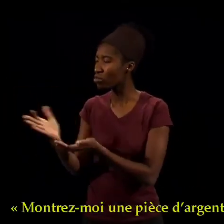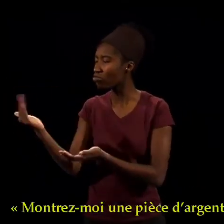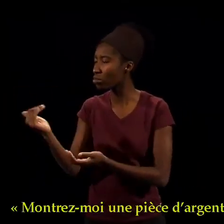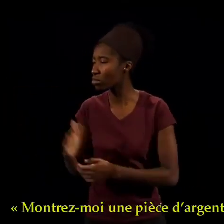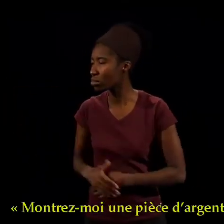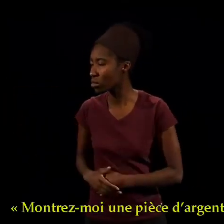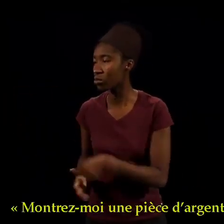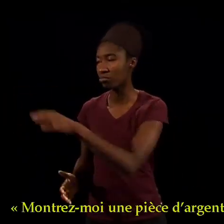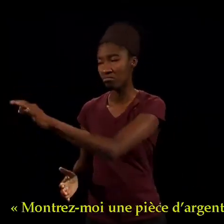d'argent. »